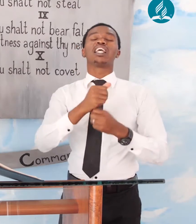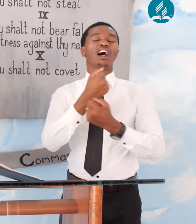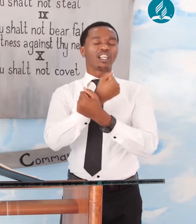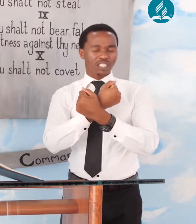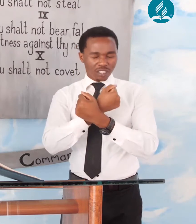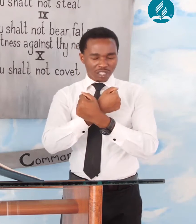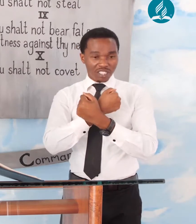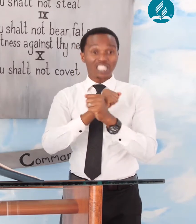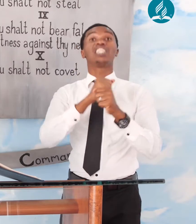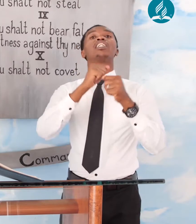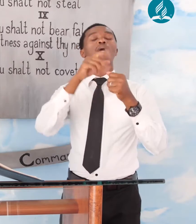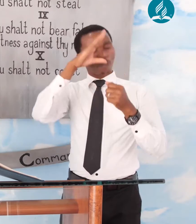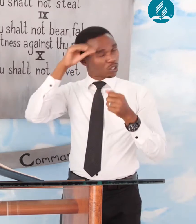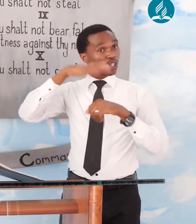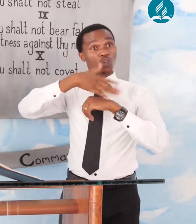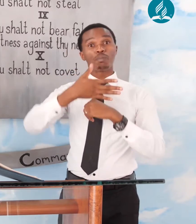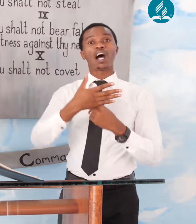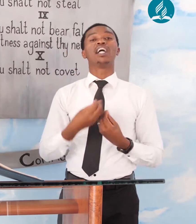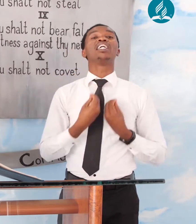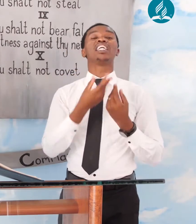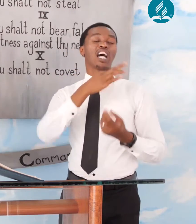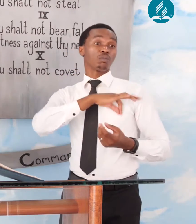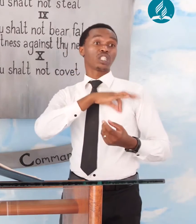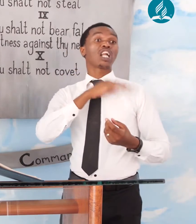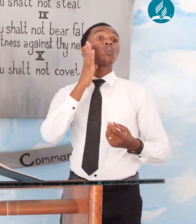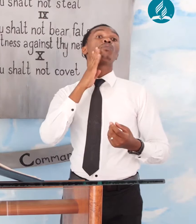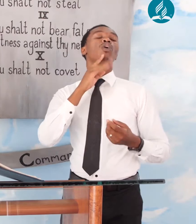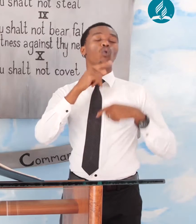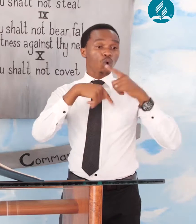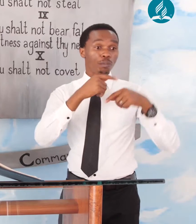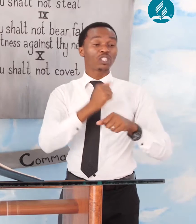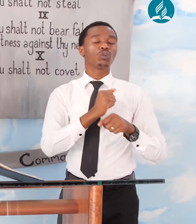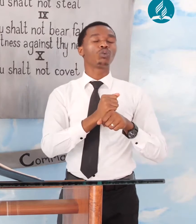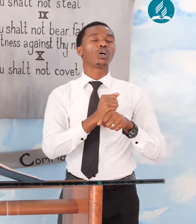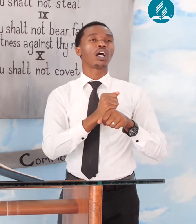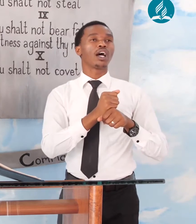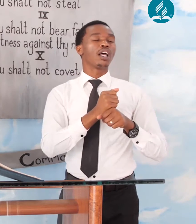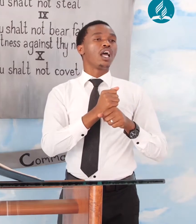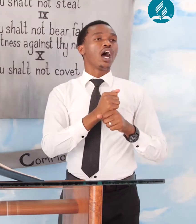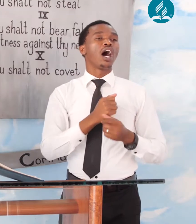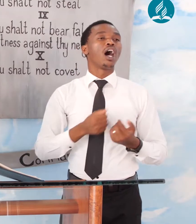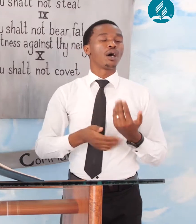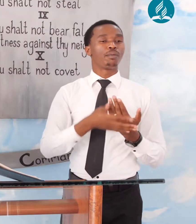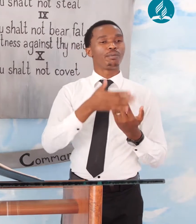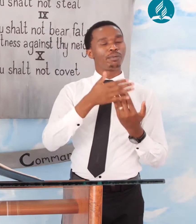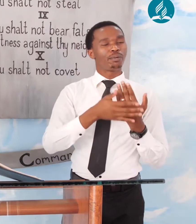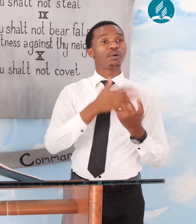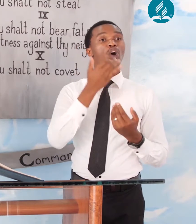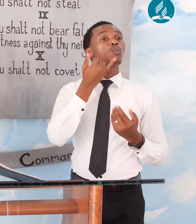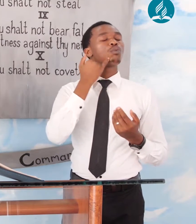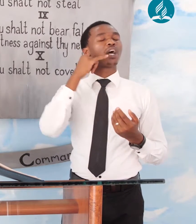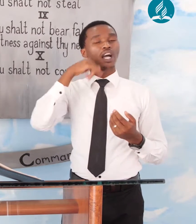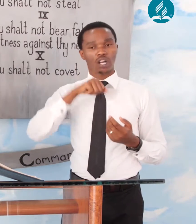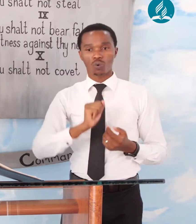kumuhemba akonsa umwana we ahembwa nkaho ari akazi akora murumva rero aha harimo isomo